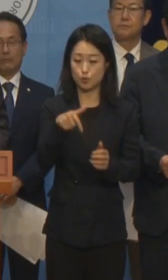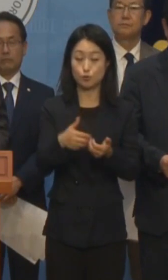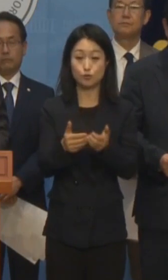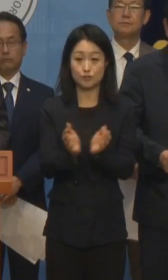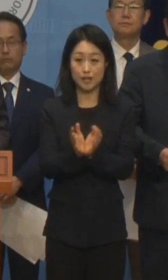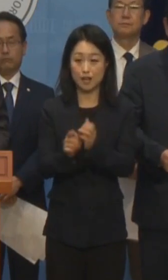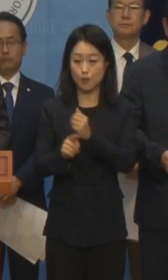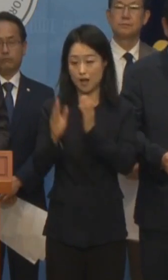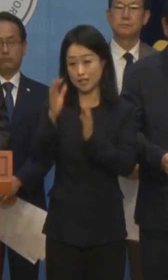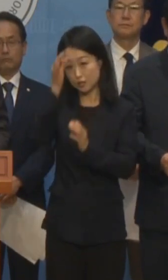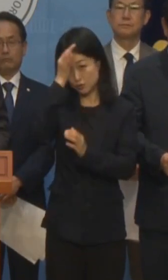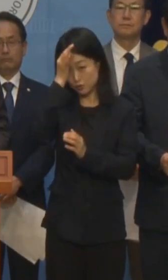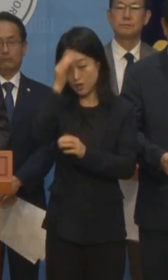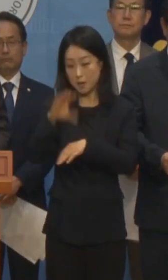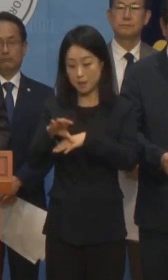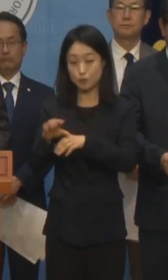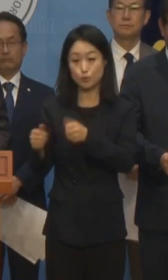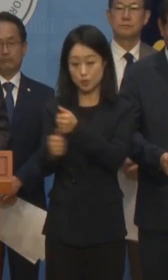조국혁신당